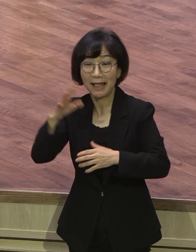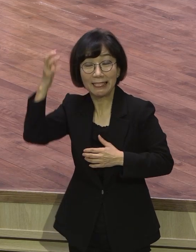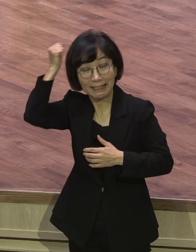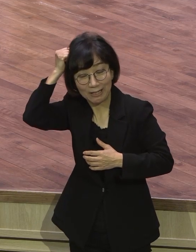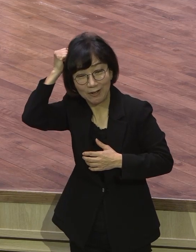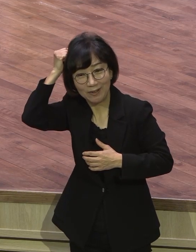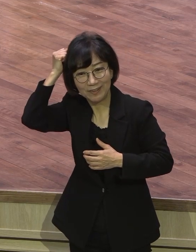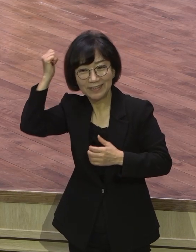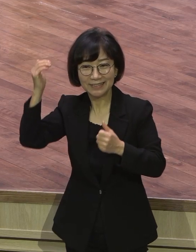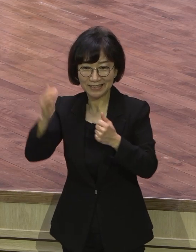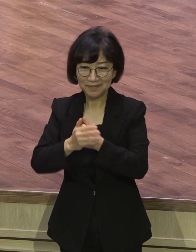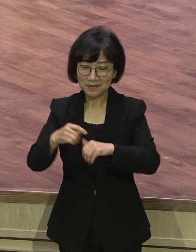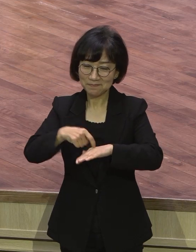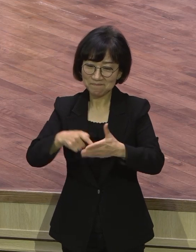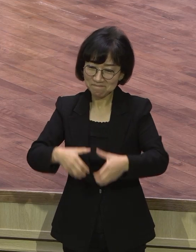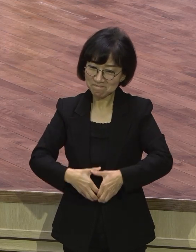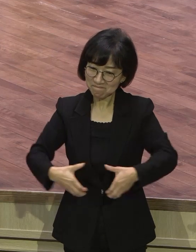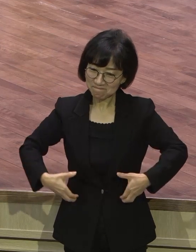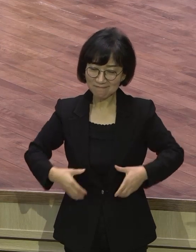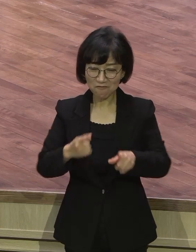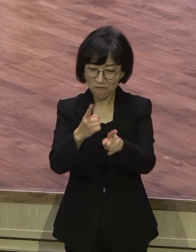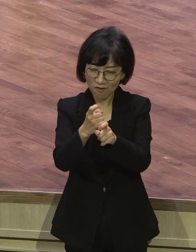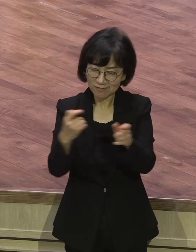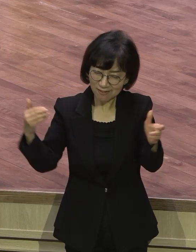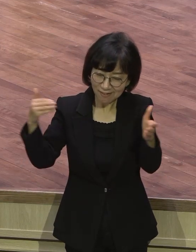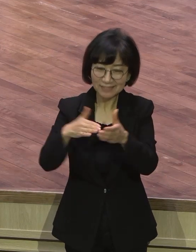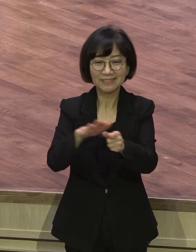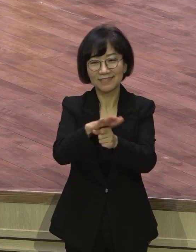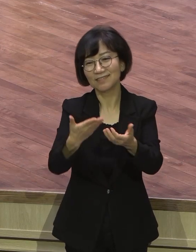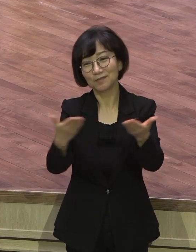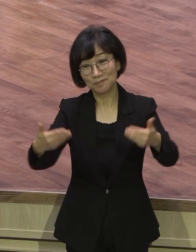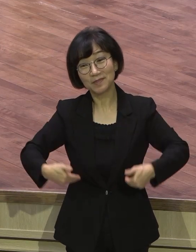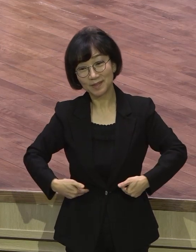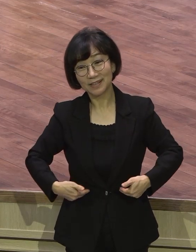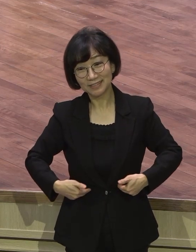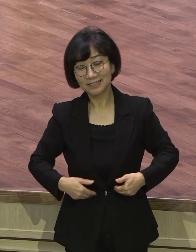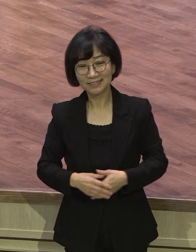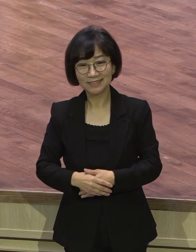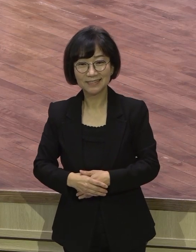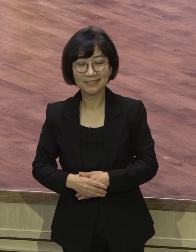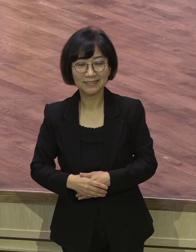되지. 제가 볼 때는요 제가 볼 때는요